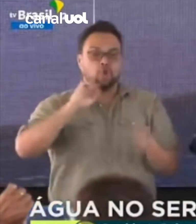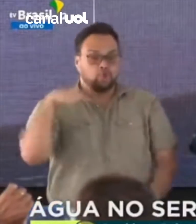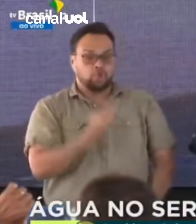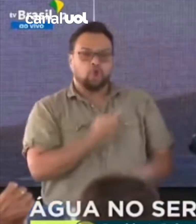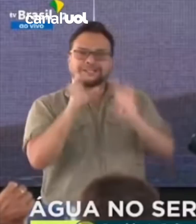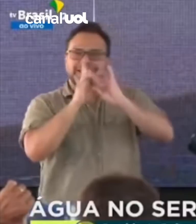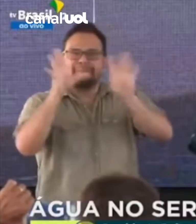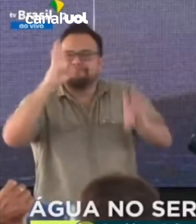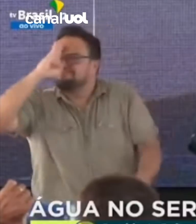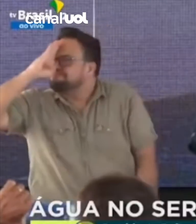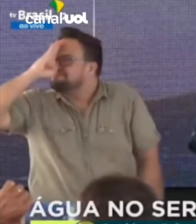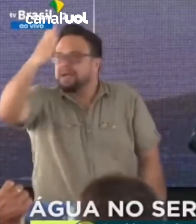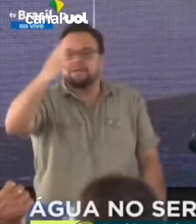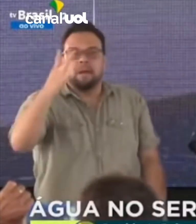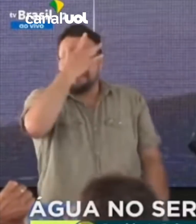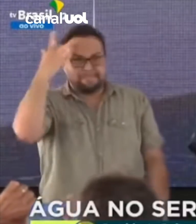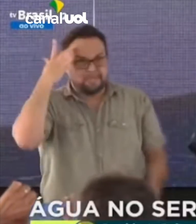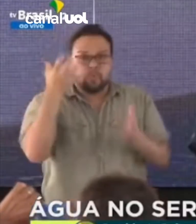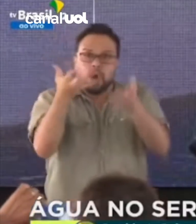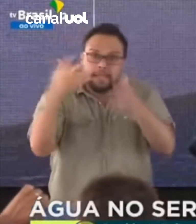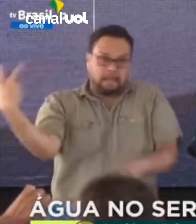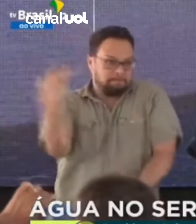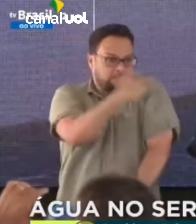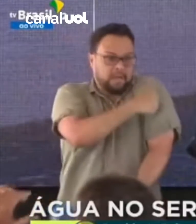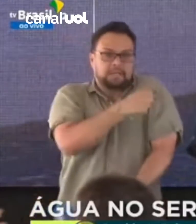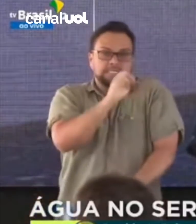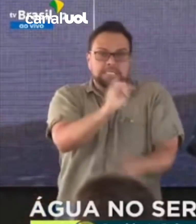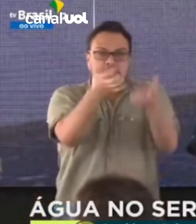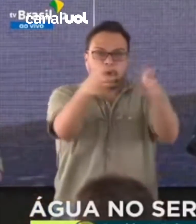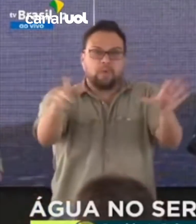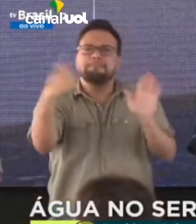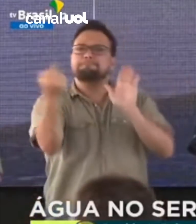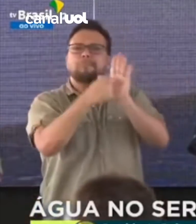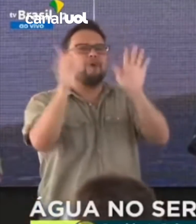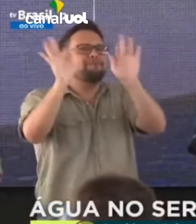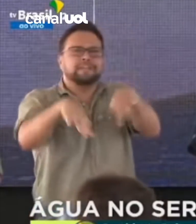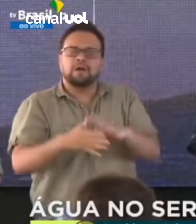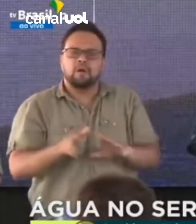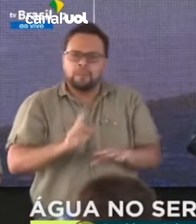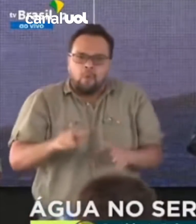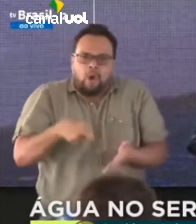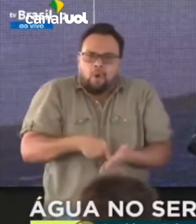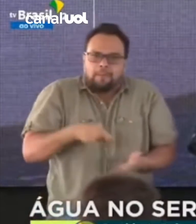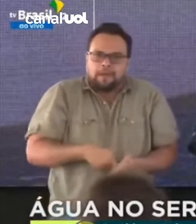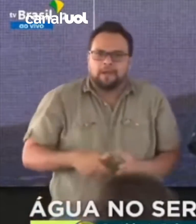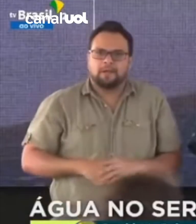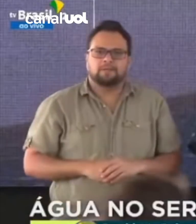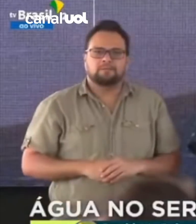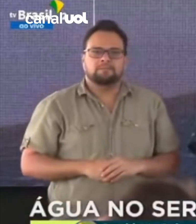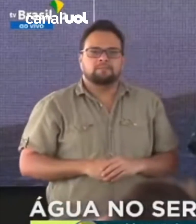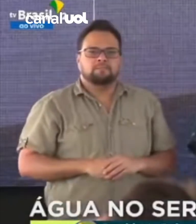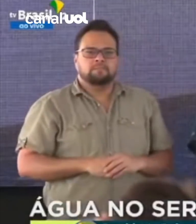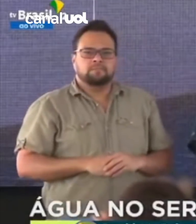acima de tudo, toma quem quer, não toma quem não quer, e ponto final. O nosso governo não exige